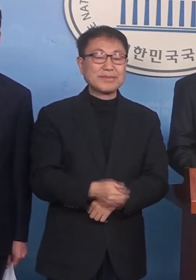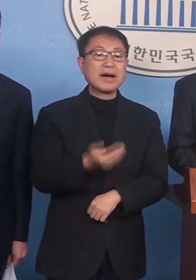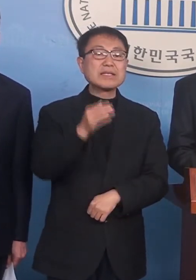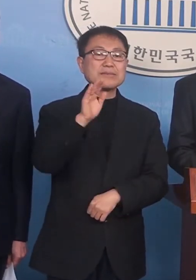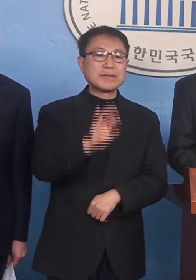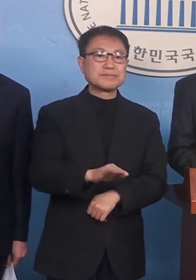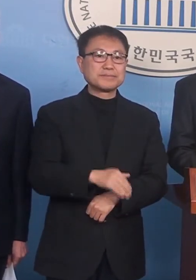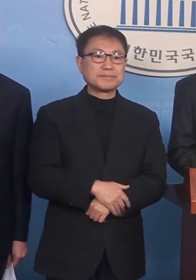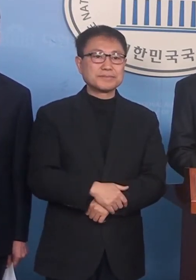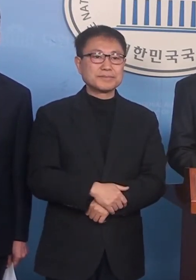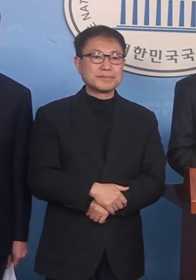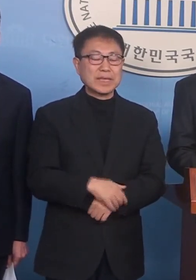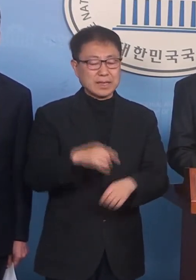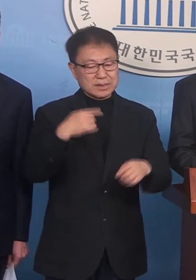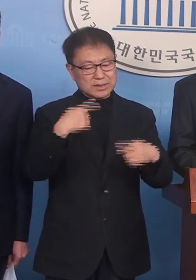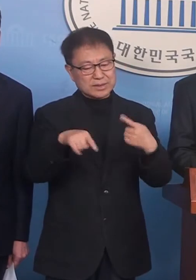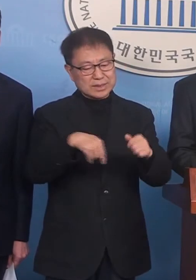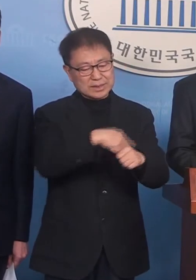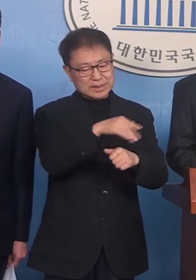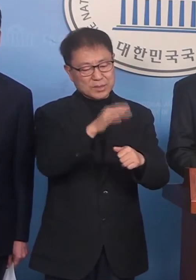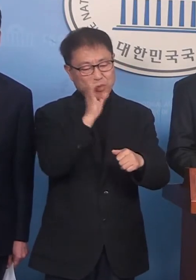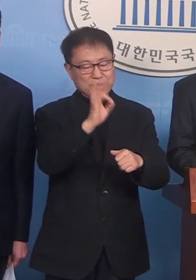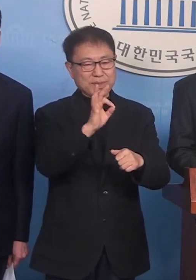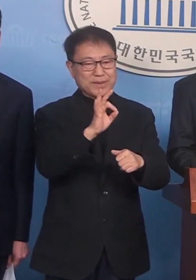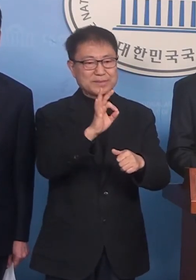하지만 정치 현실을 보면서